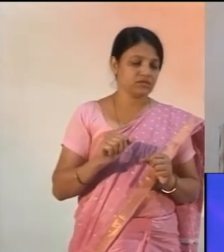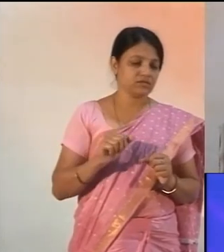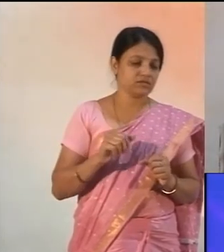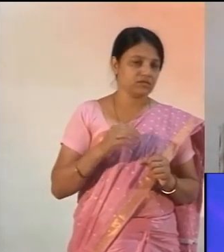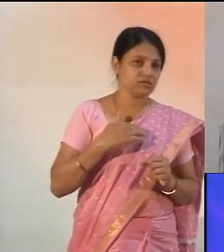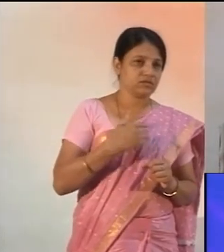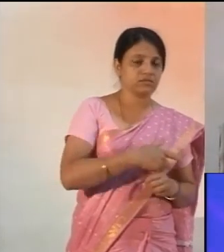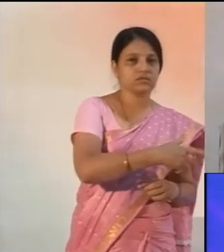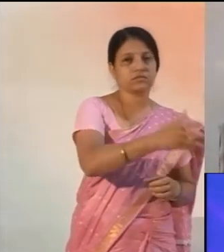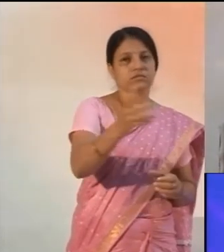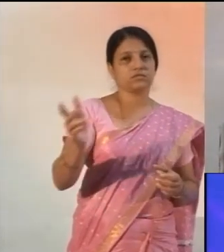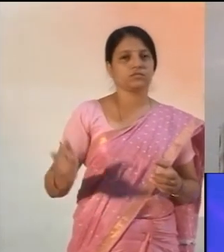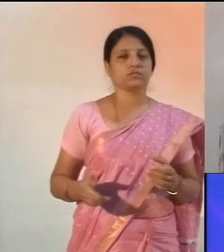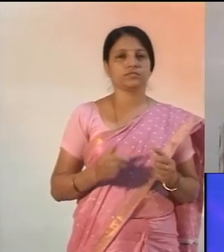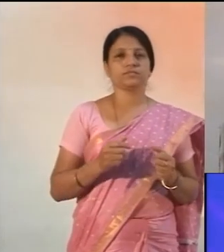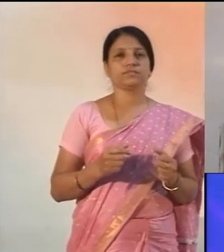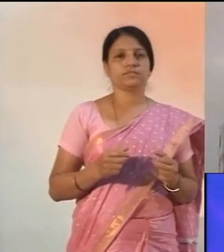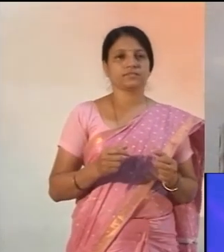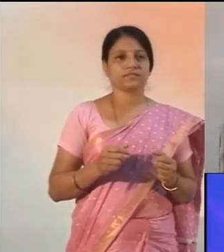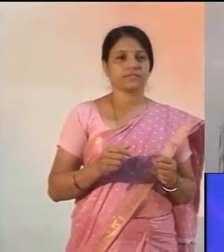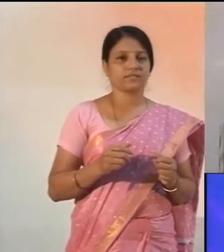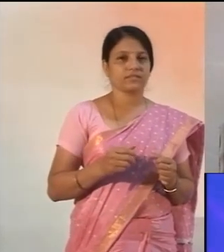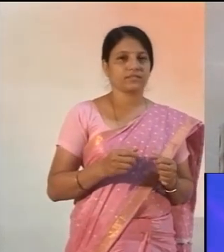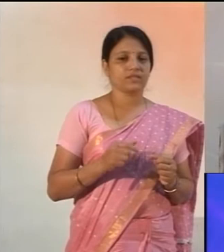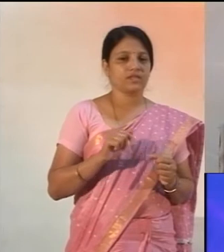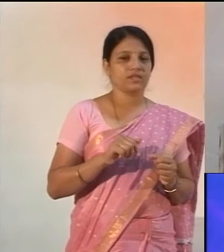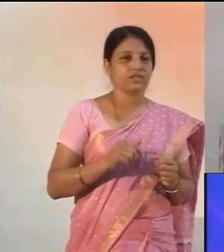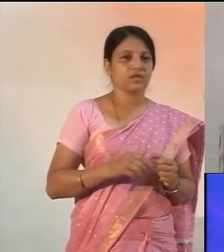हम सभी को ये खजाना